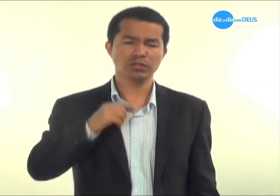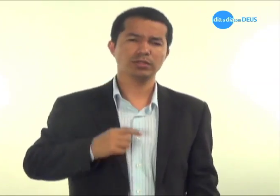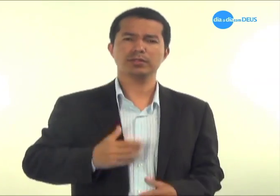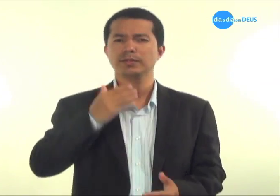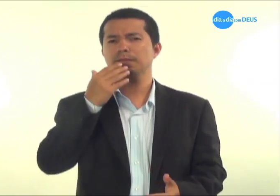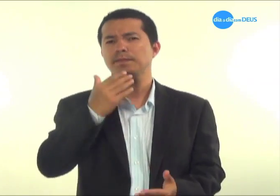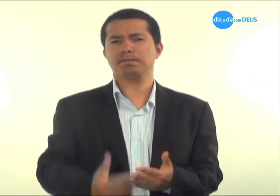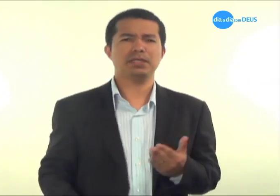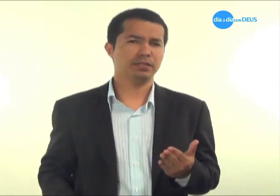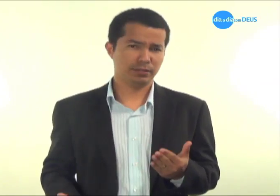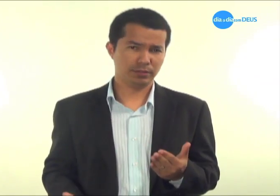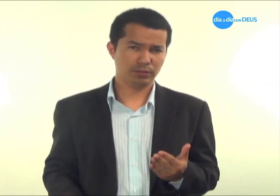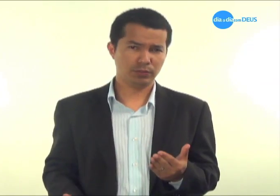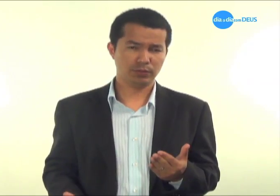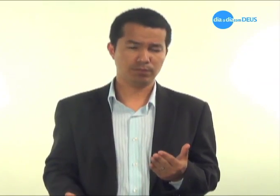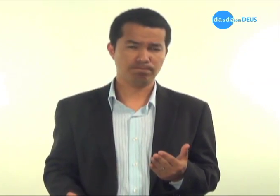de desqualificado?